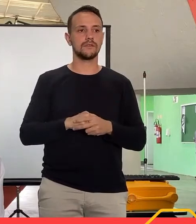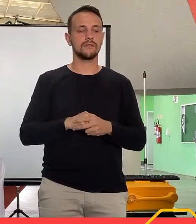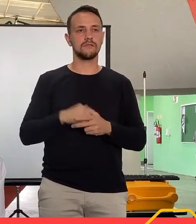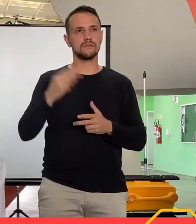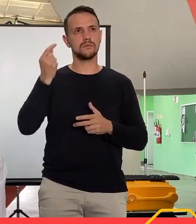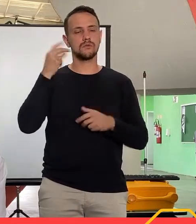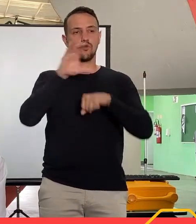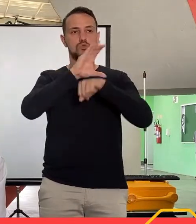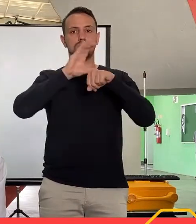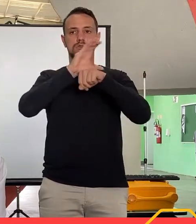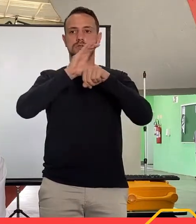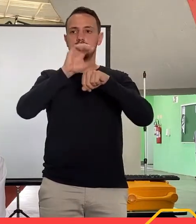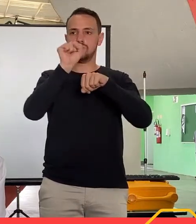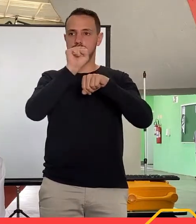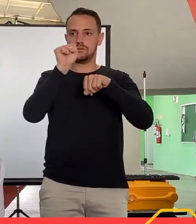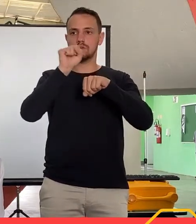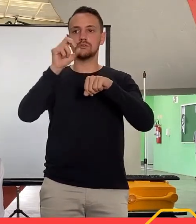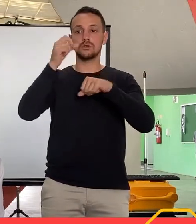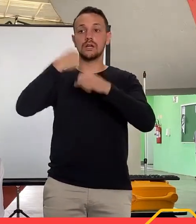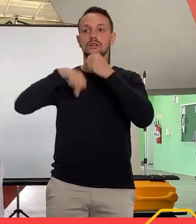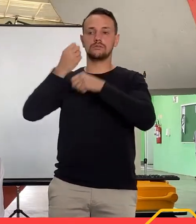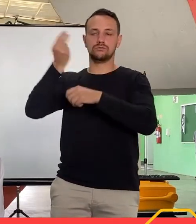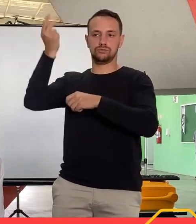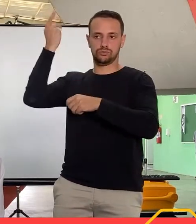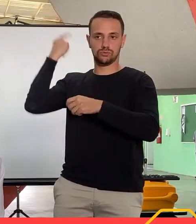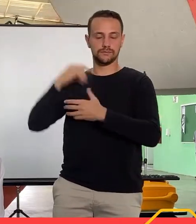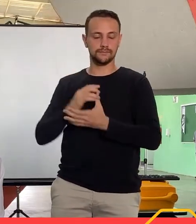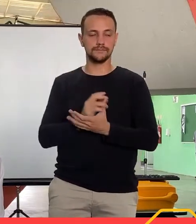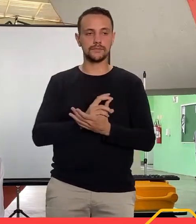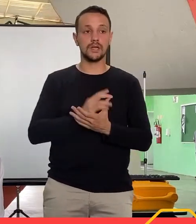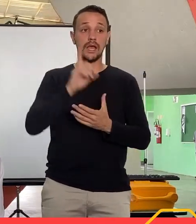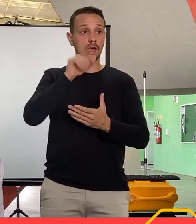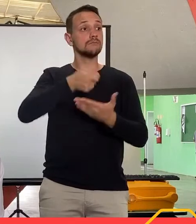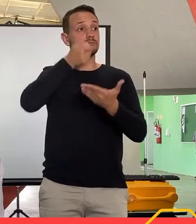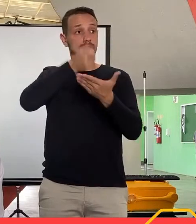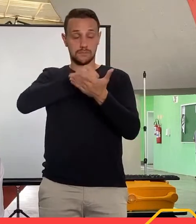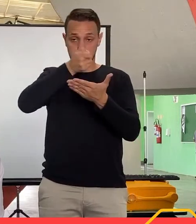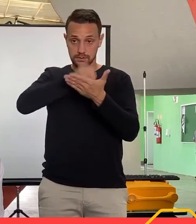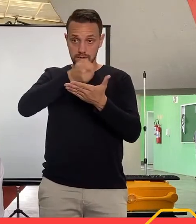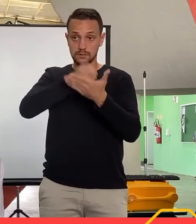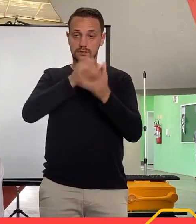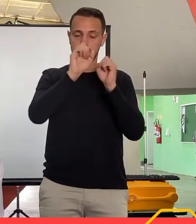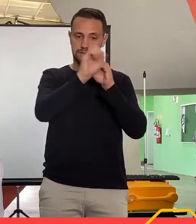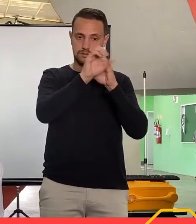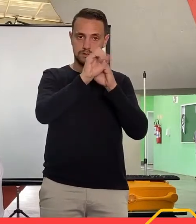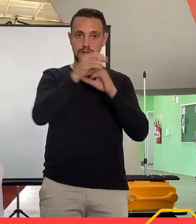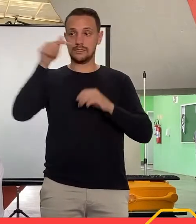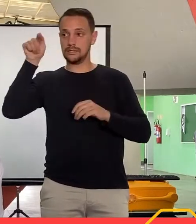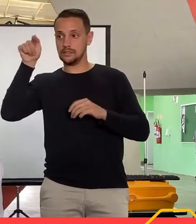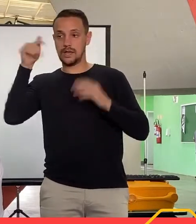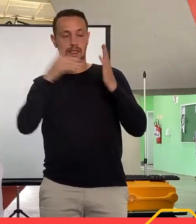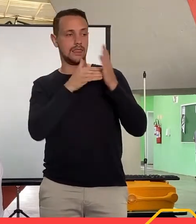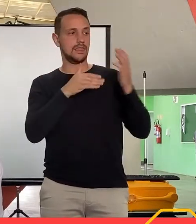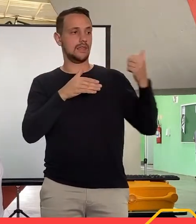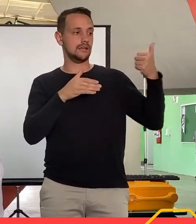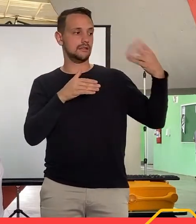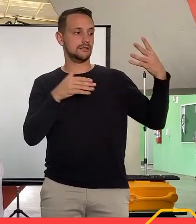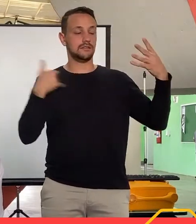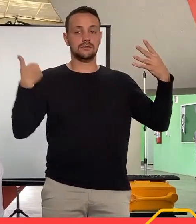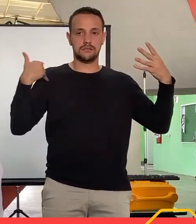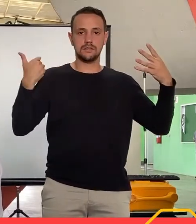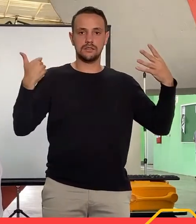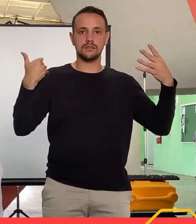Constituição de 88, com certeza, mas é anterior. A obrigatória agora do ensino de 7 a 14 anos, que